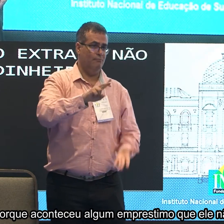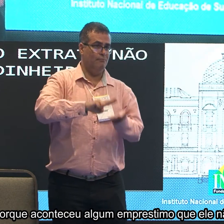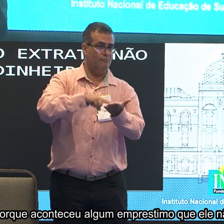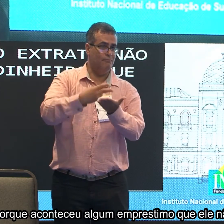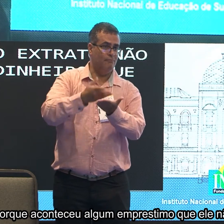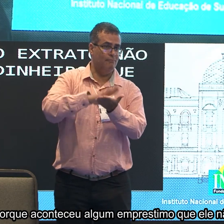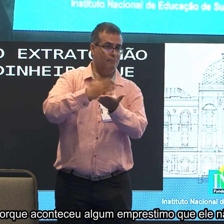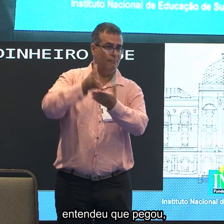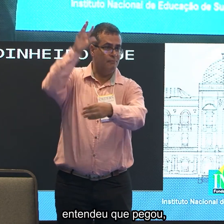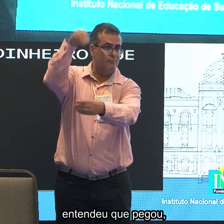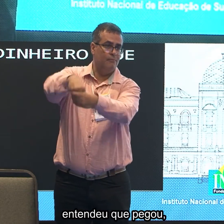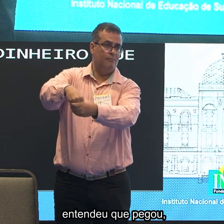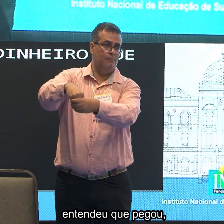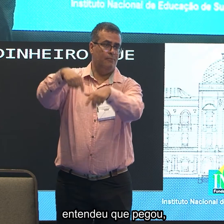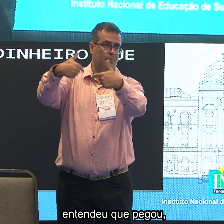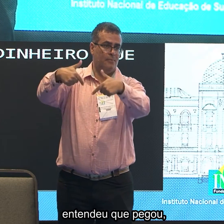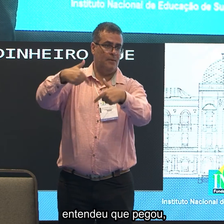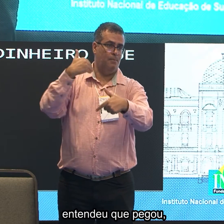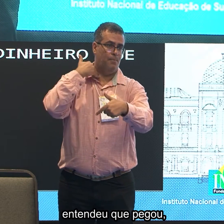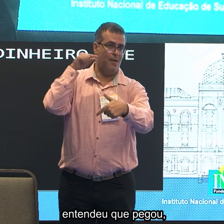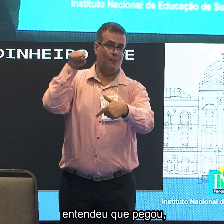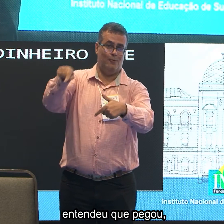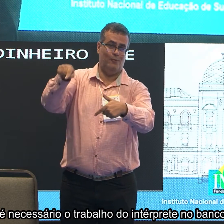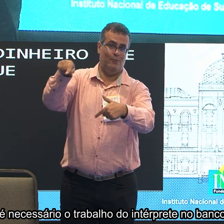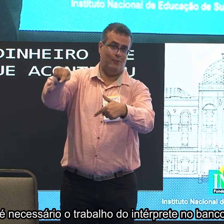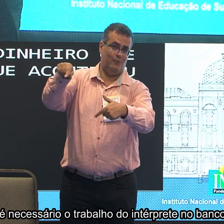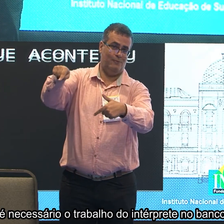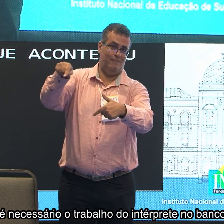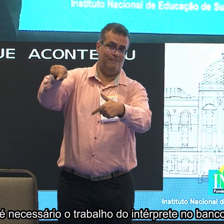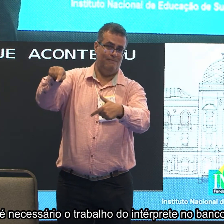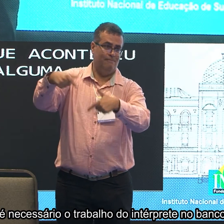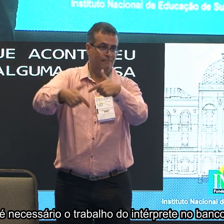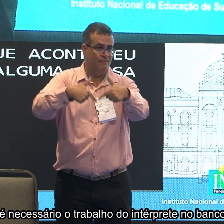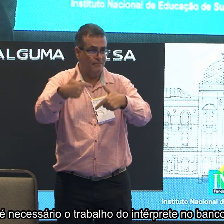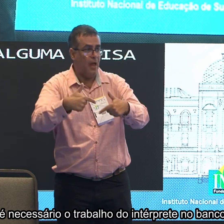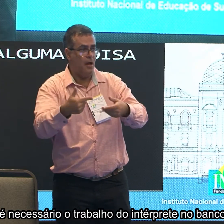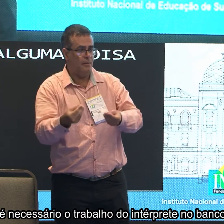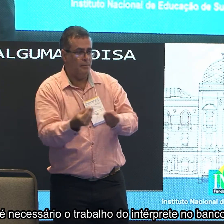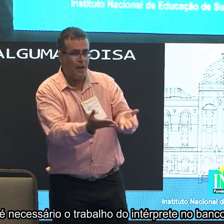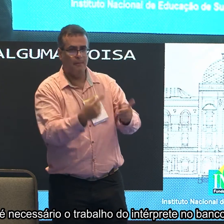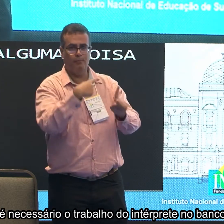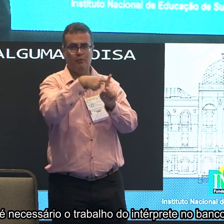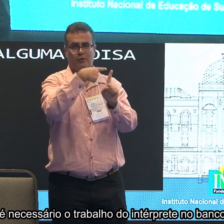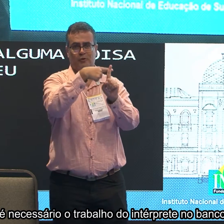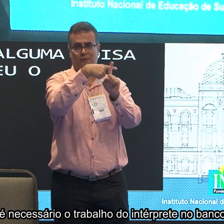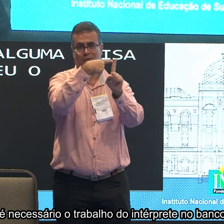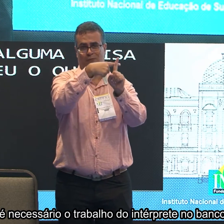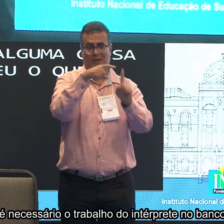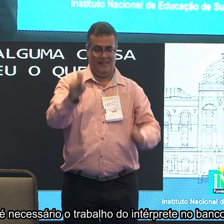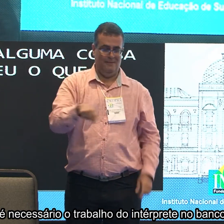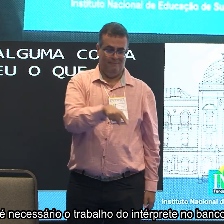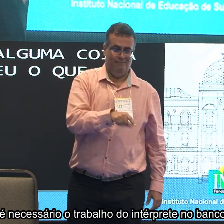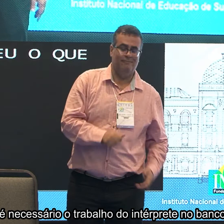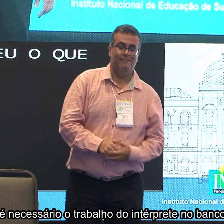coisa que ele não entendeu que pagou. Então, é necessário também esse trabalho do intérprete no banco.